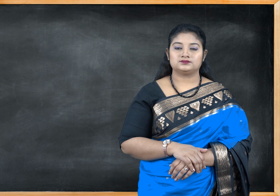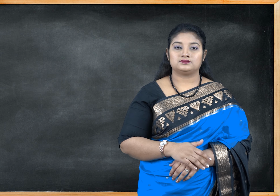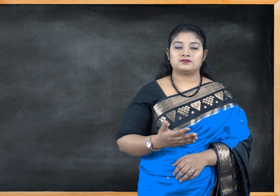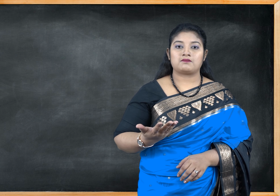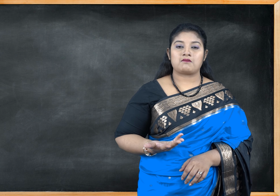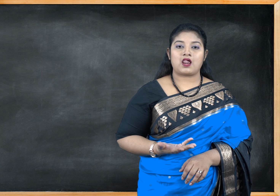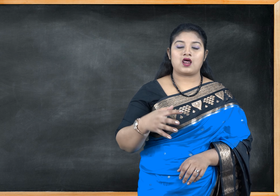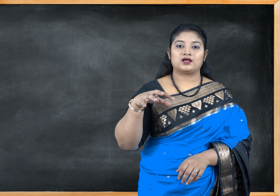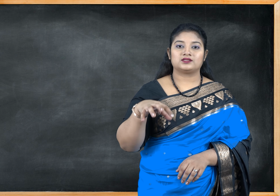বাংলাদেশ,